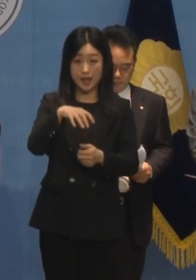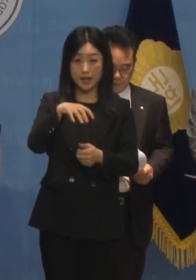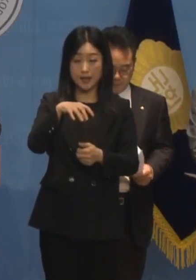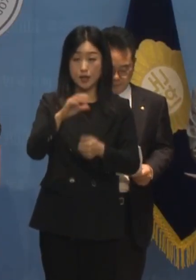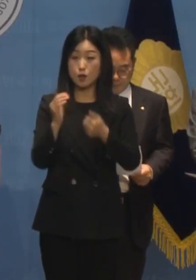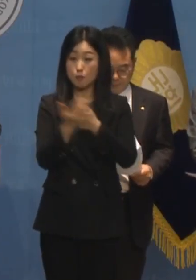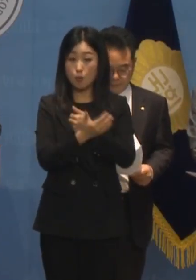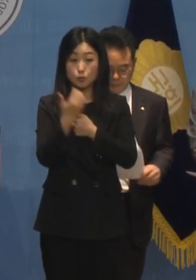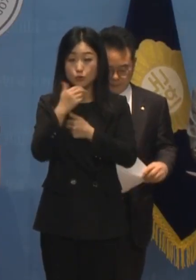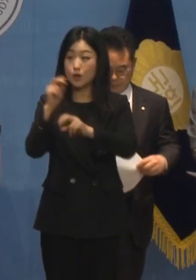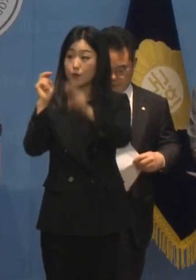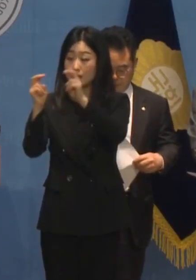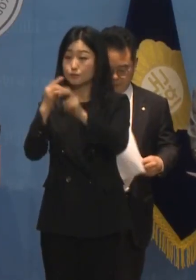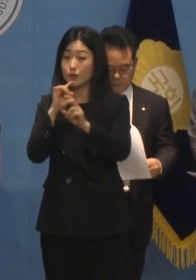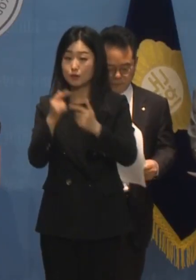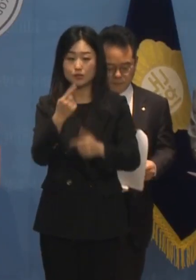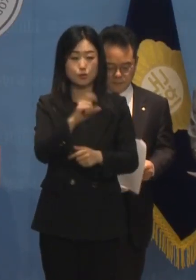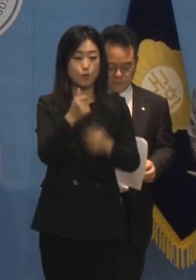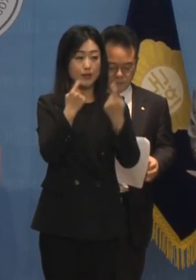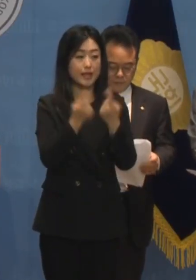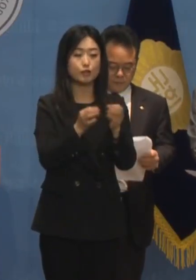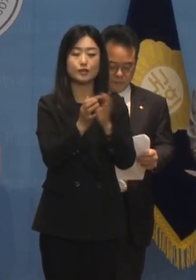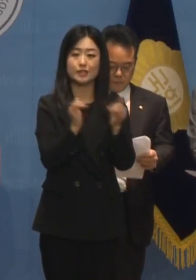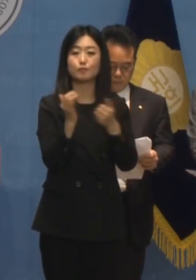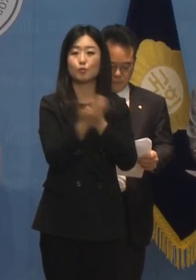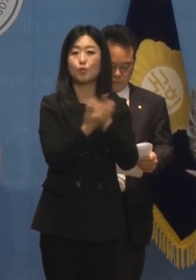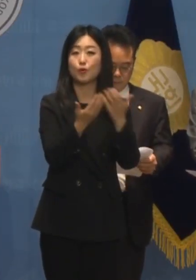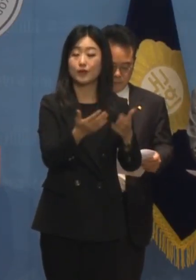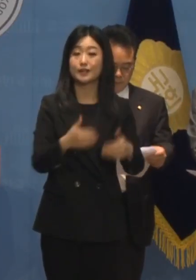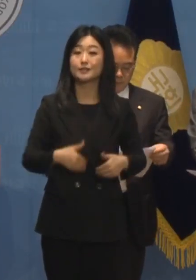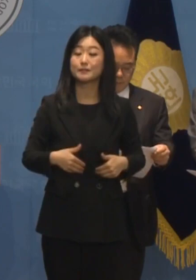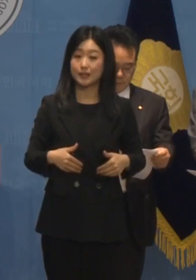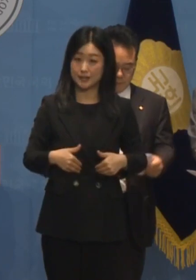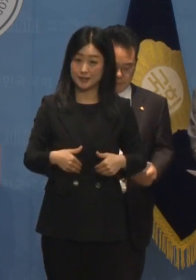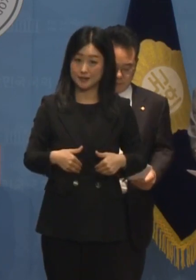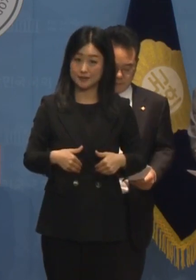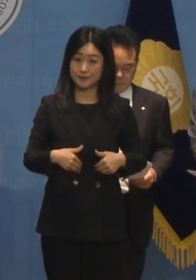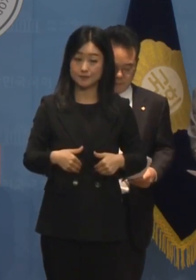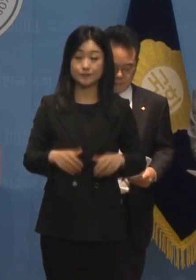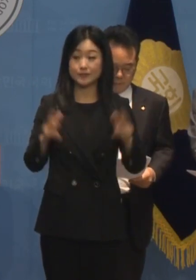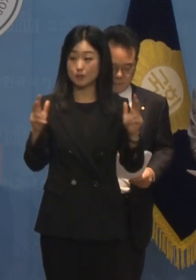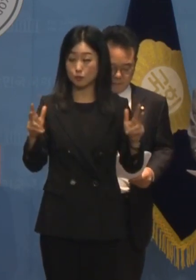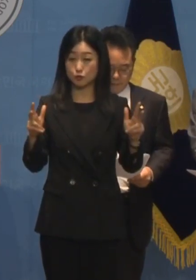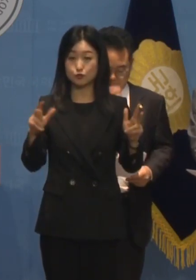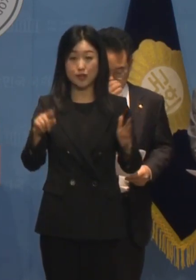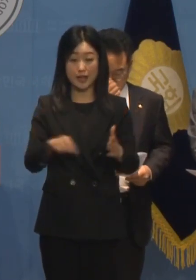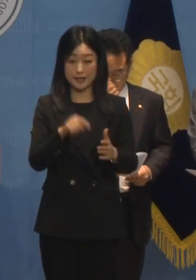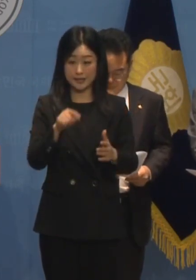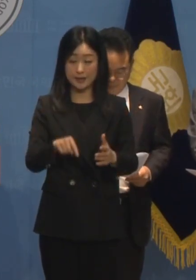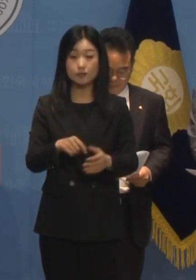대상은 재계만이 아니라 이런 1,500만 개미 투자자들도 보호를 해야 되는 것입니다. 이번 주부터